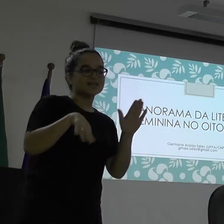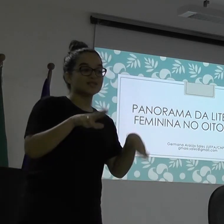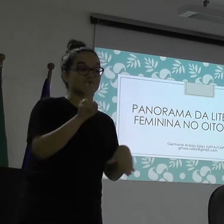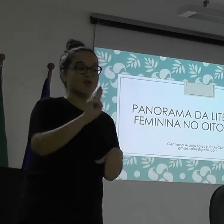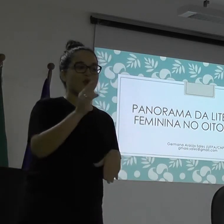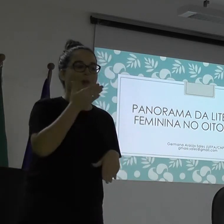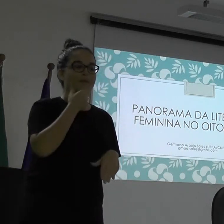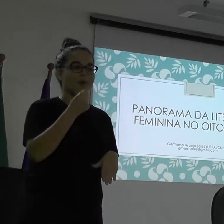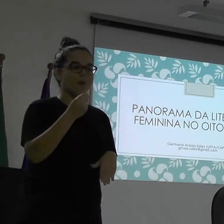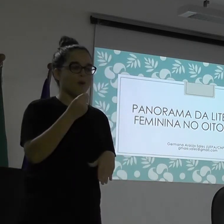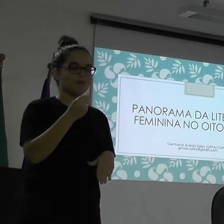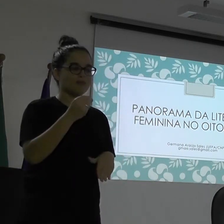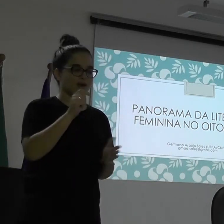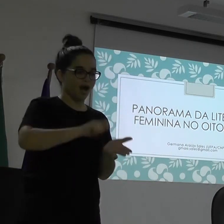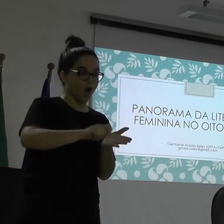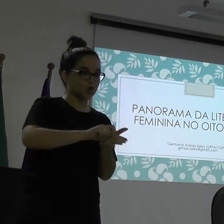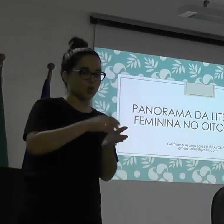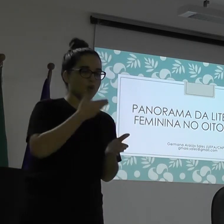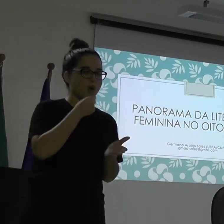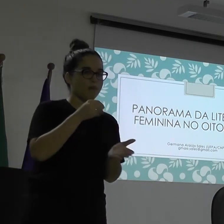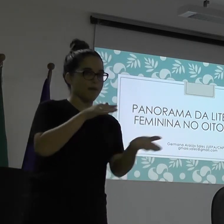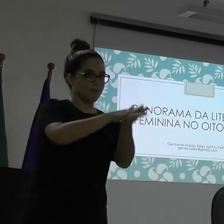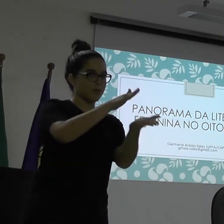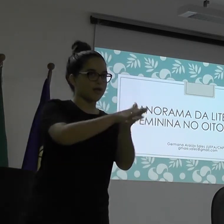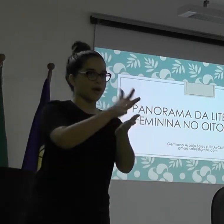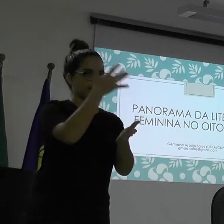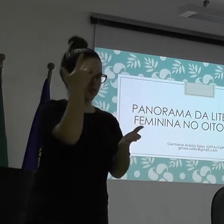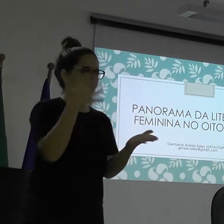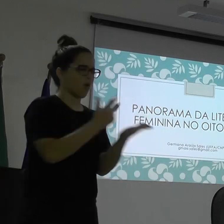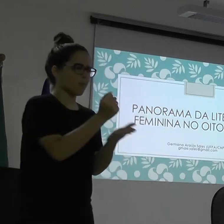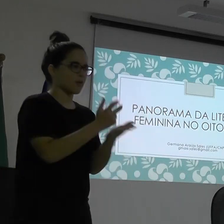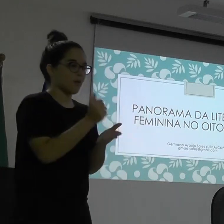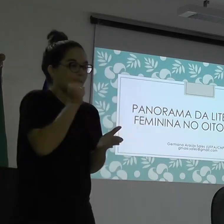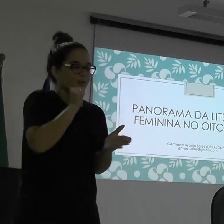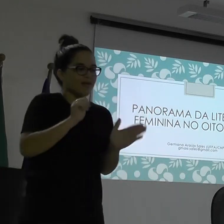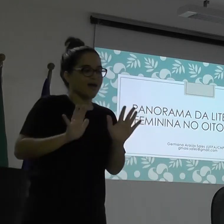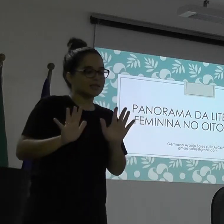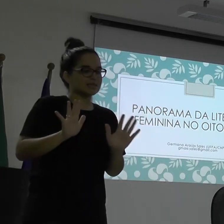mais fácil de publicar e de se vender. Eu acho assim,